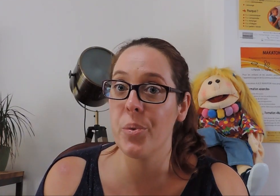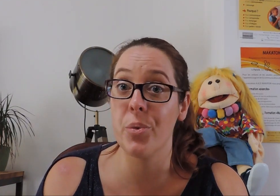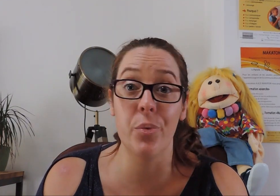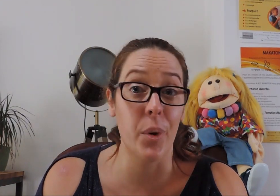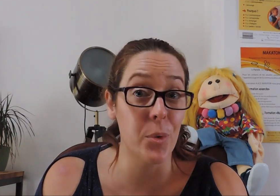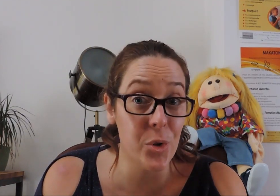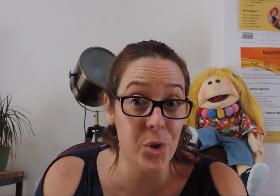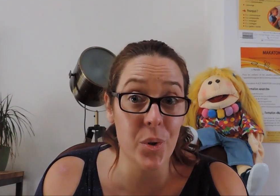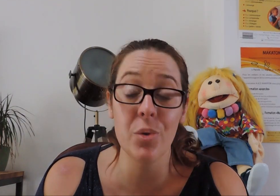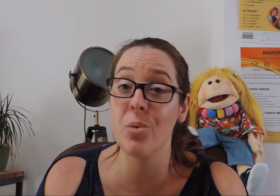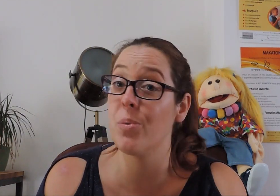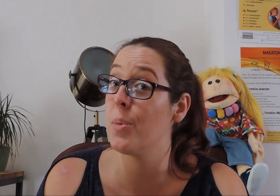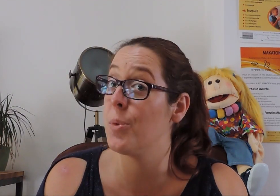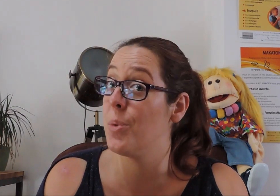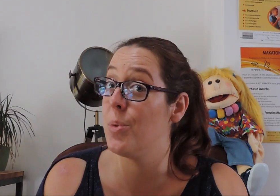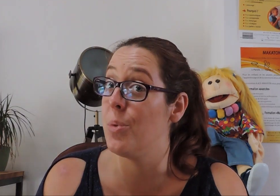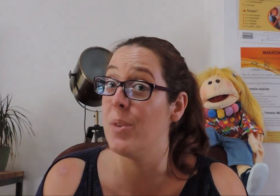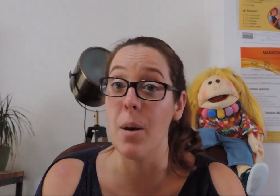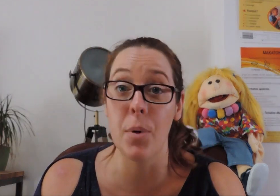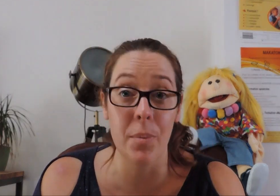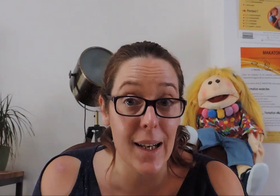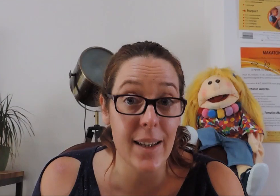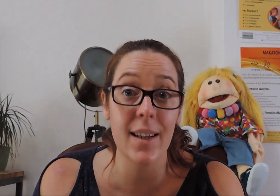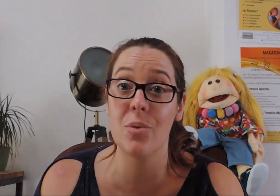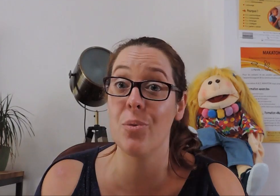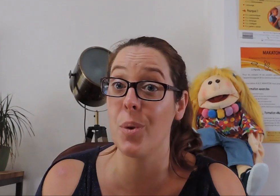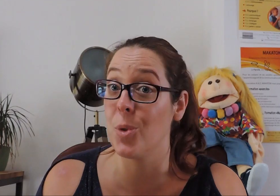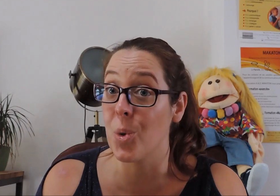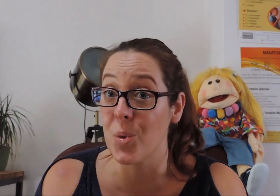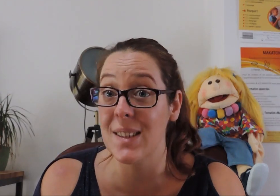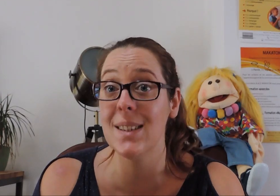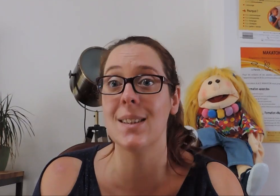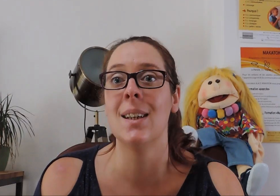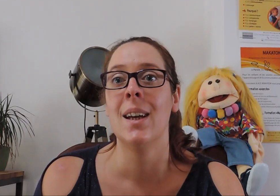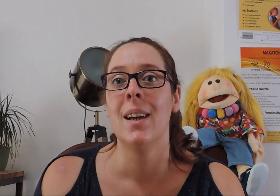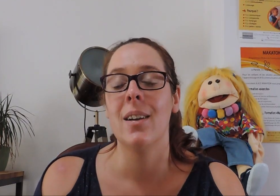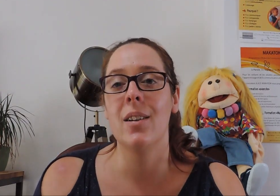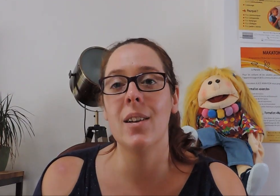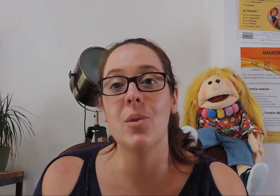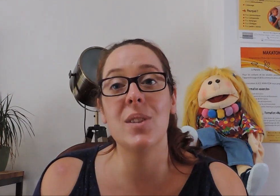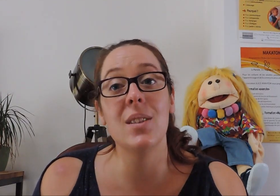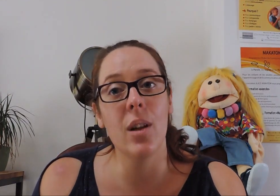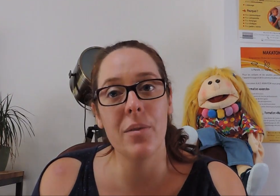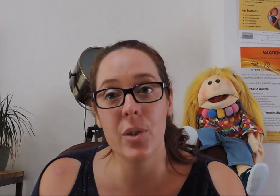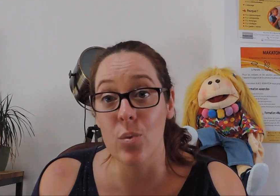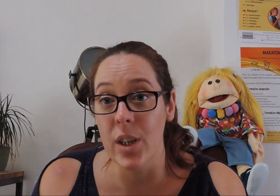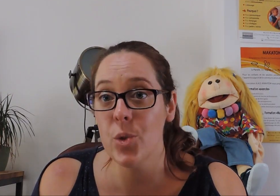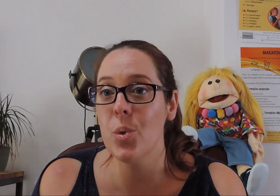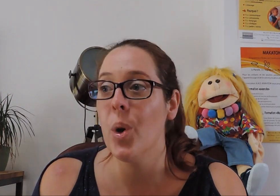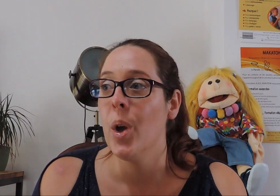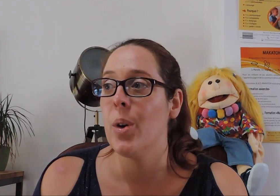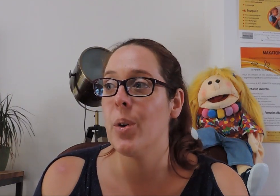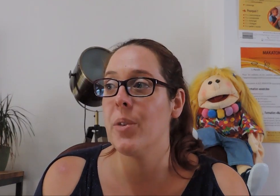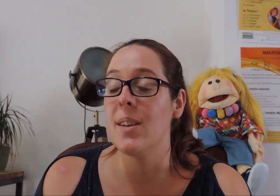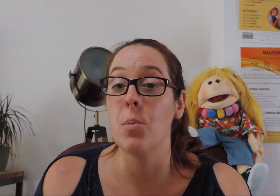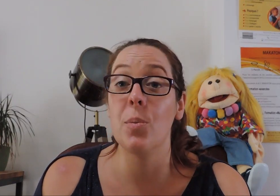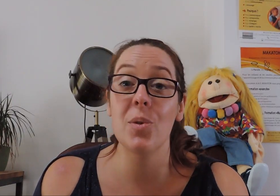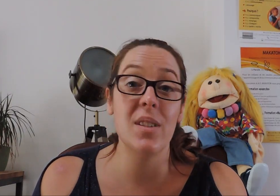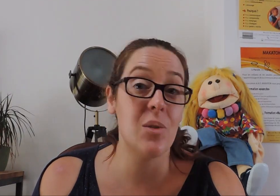sous forme de jeux sous forme d'albums à lire sous forme de comptines et aussi dans la vie de tous les jours dans des moments qui